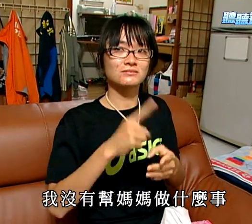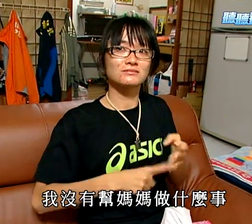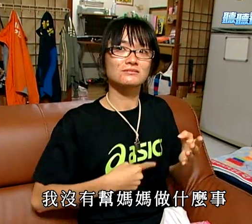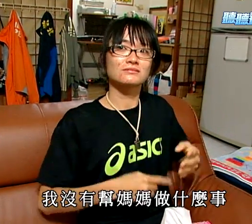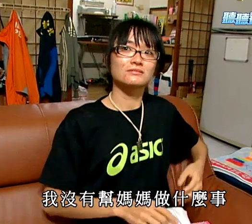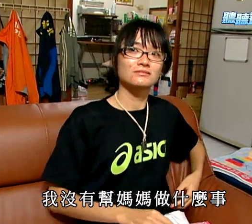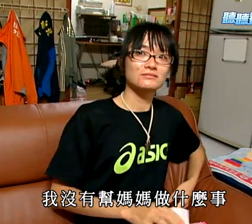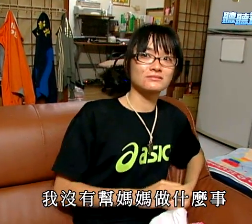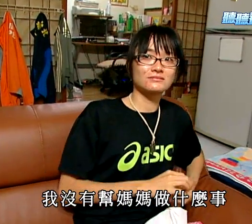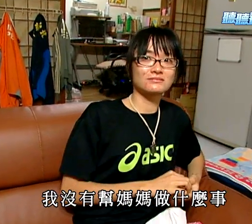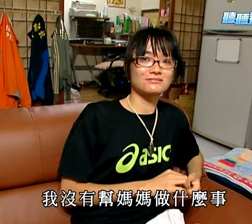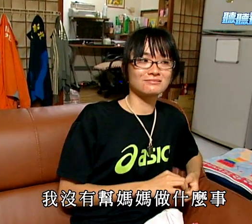什么事，